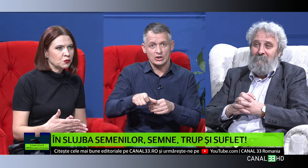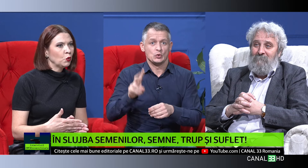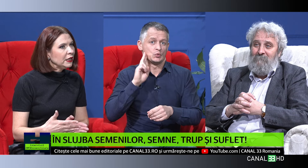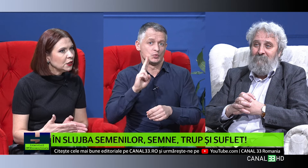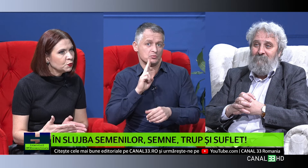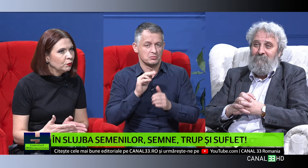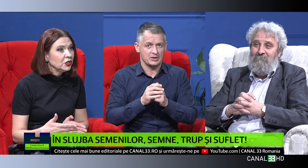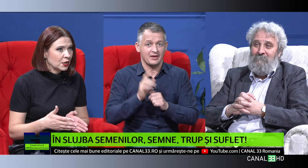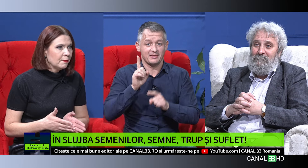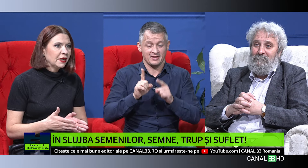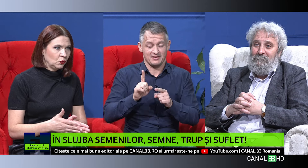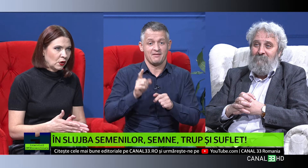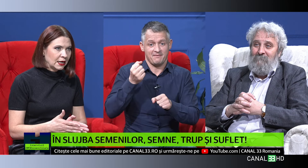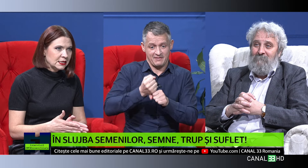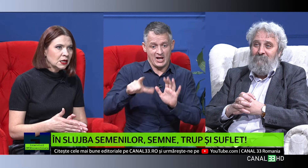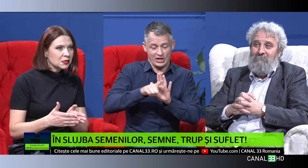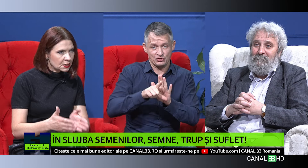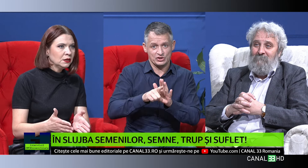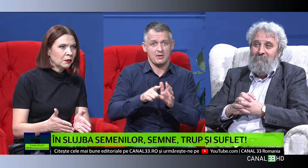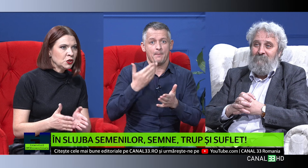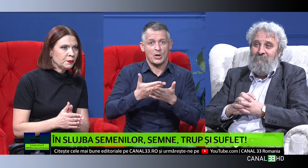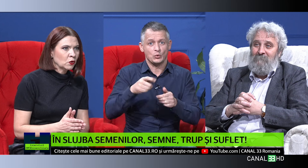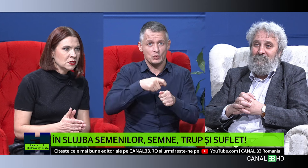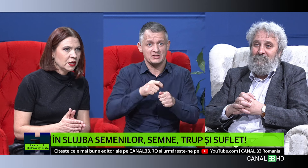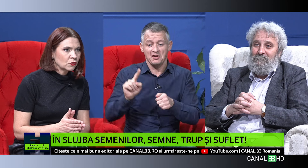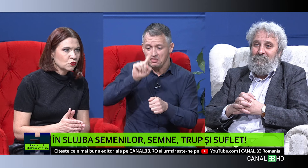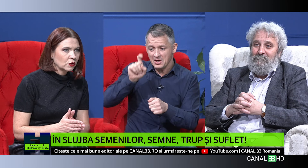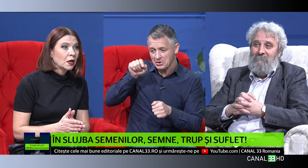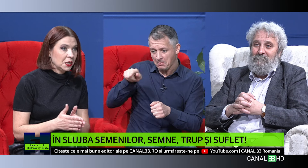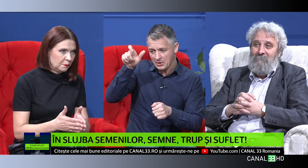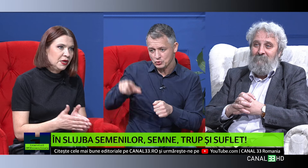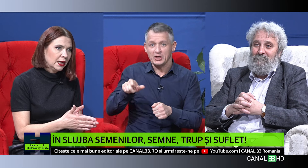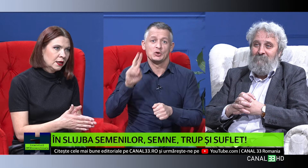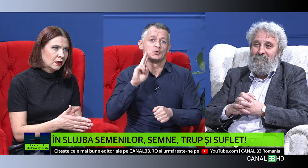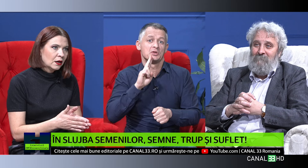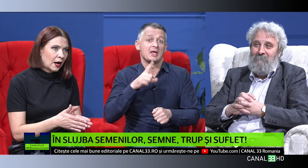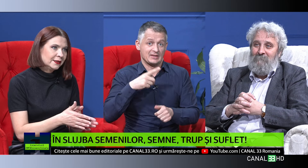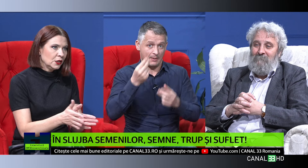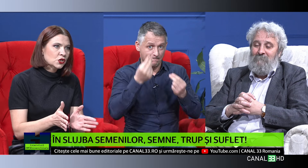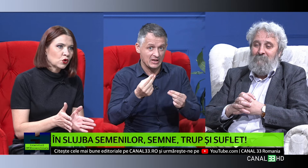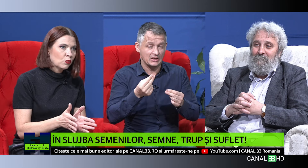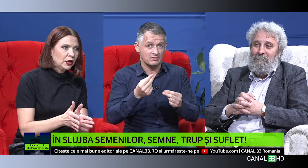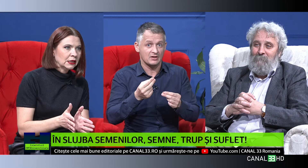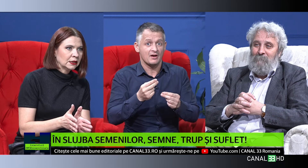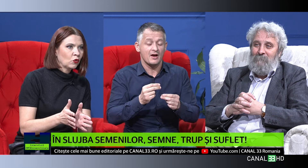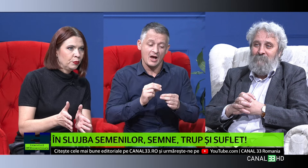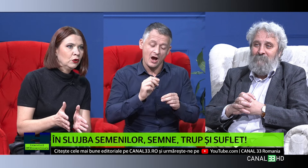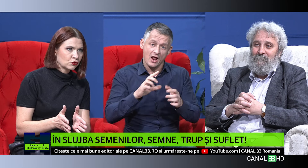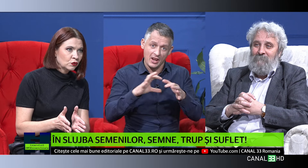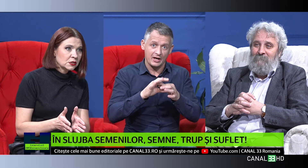legi politici publice pe educație, să-l întrebe și pe consilierul surd. E bine? atinge și comunitatea copiilor surzi